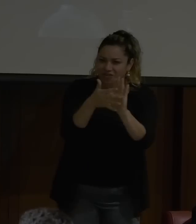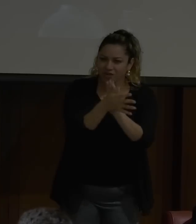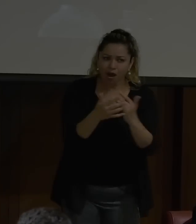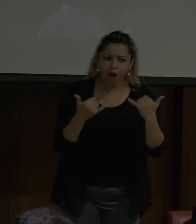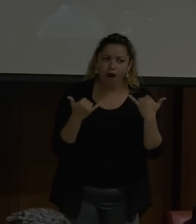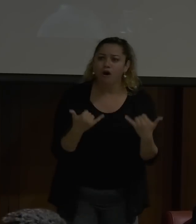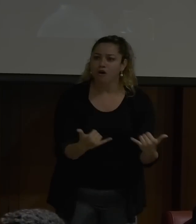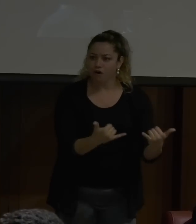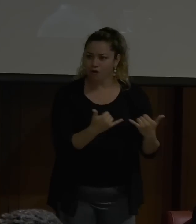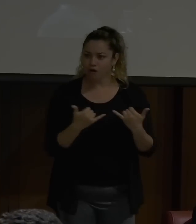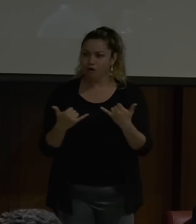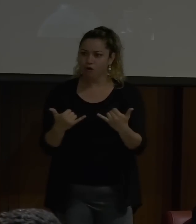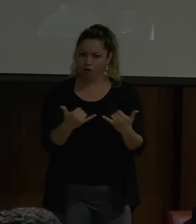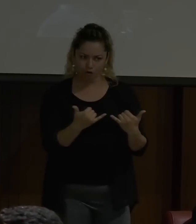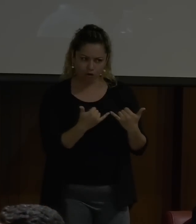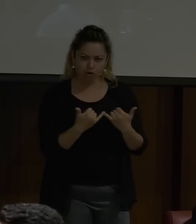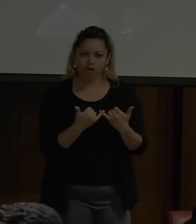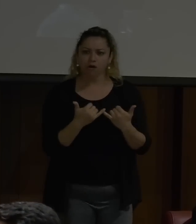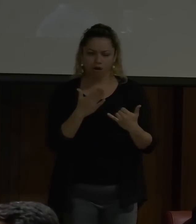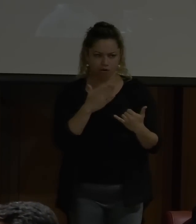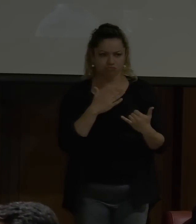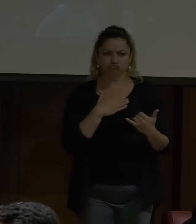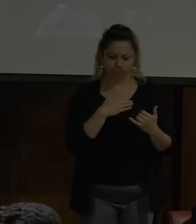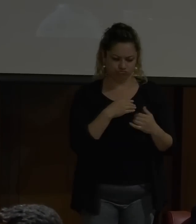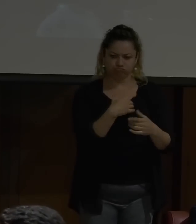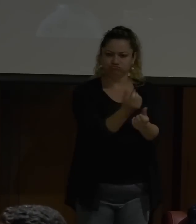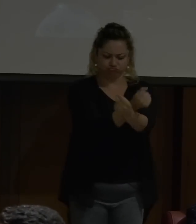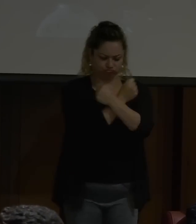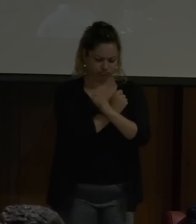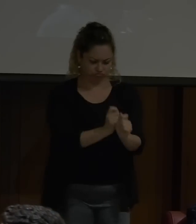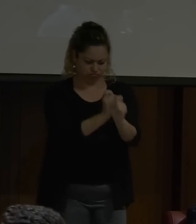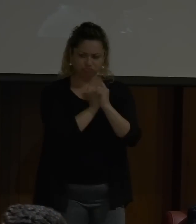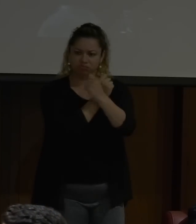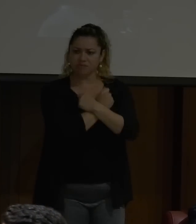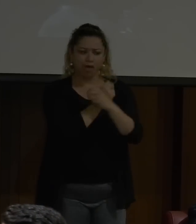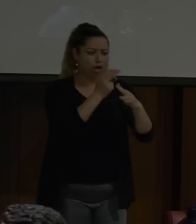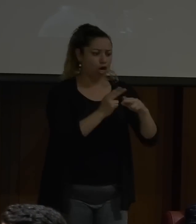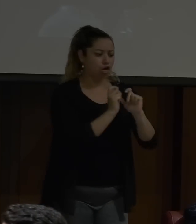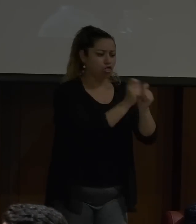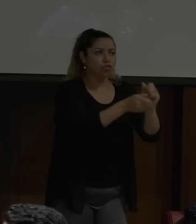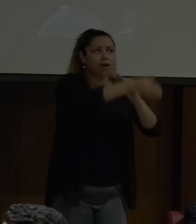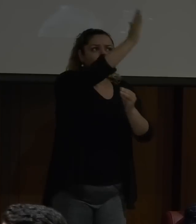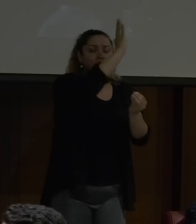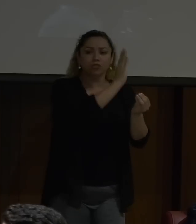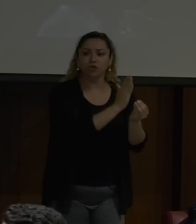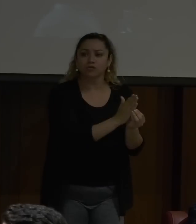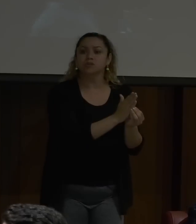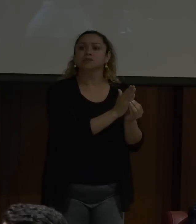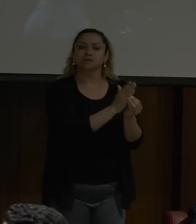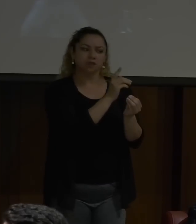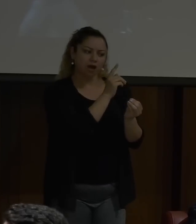conozco diosa y rey querido, y ese nombre de Dios es de gente que tenga su